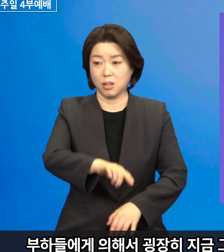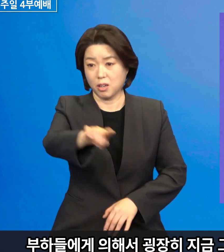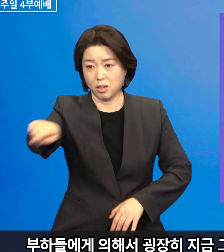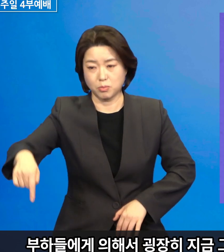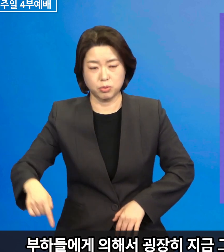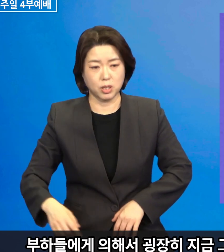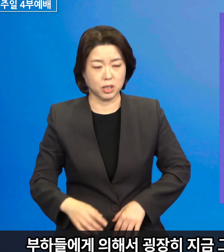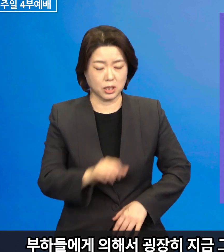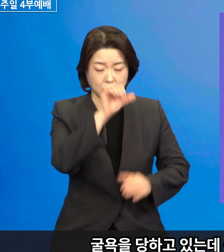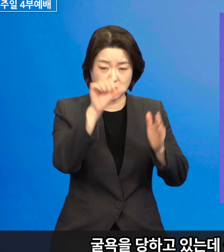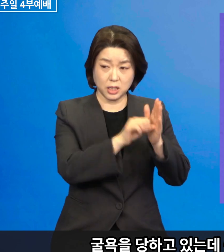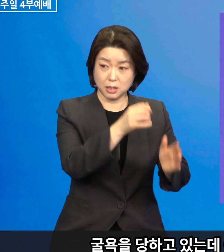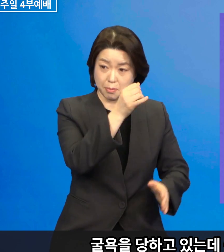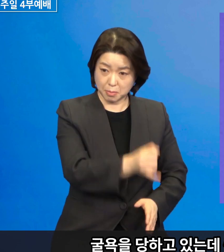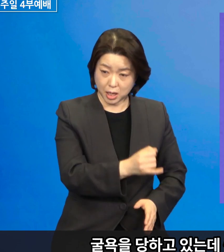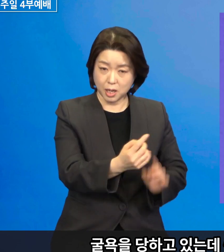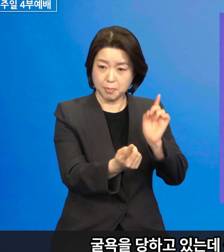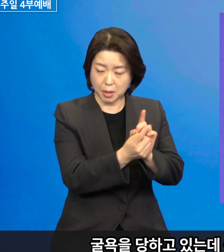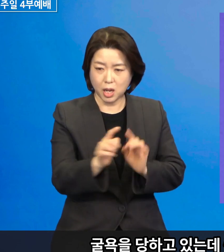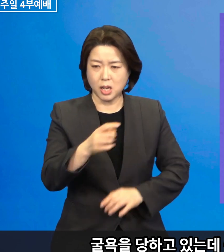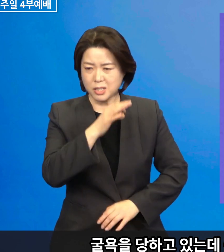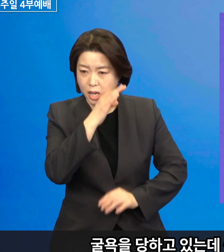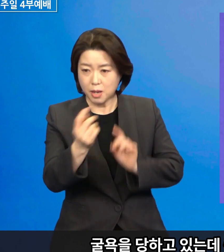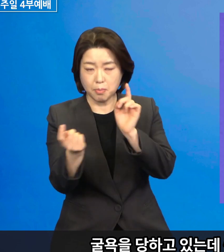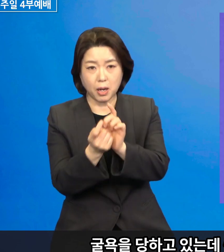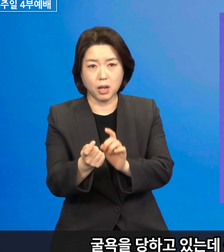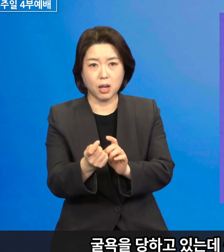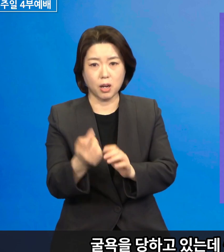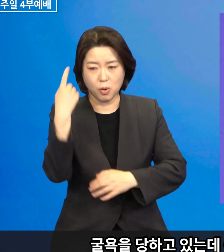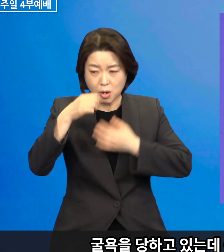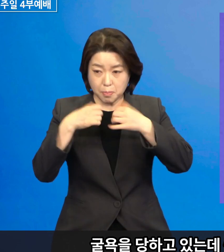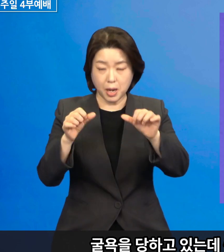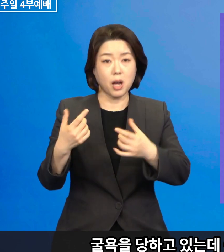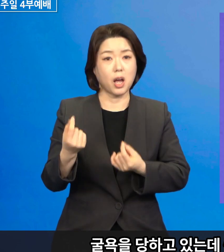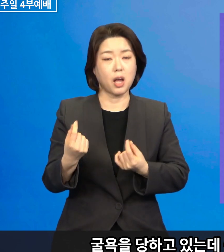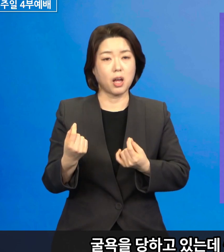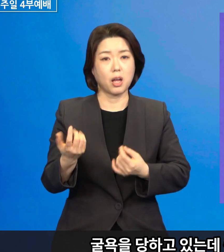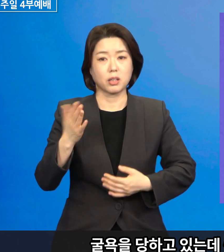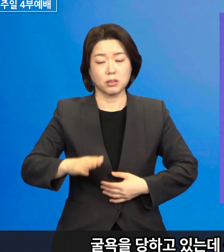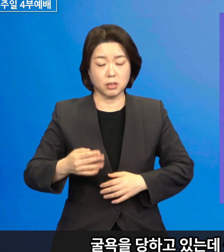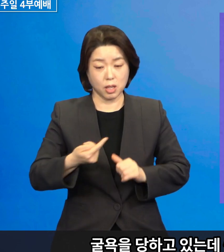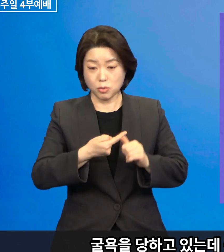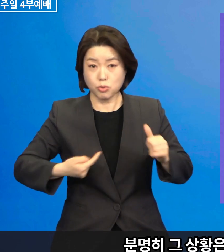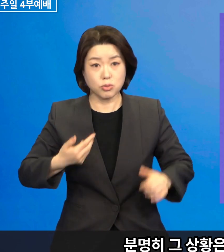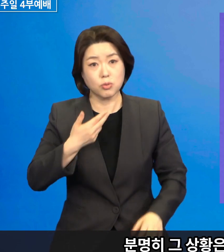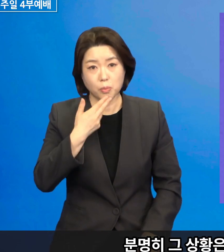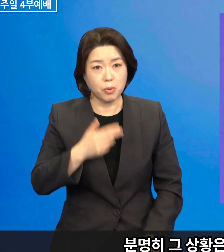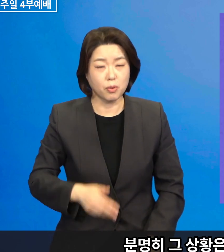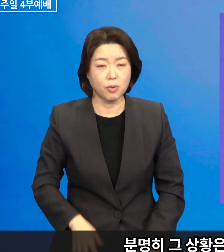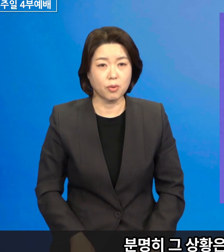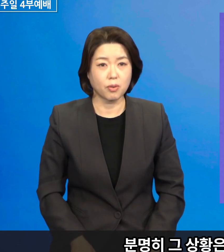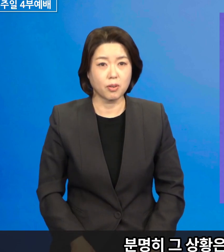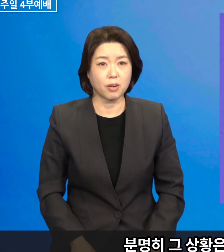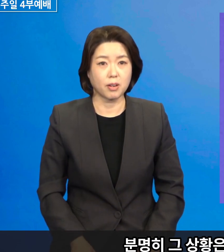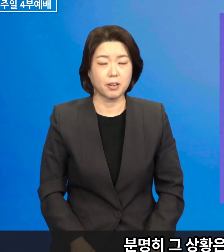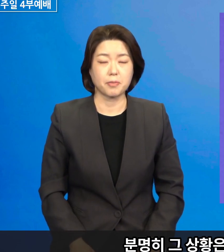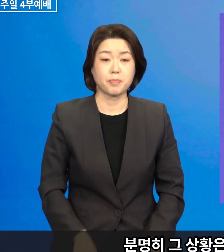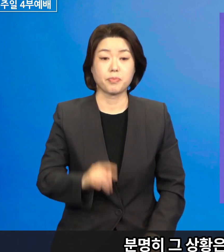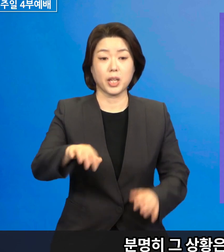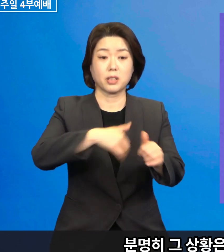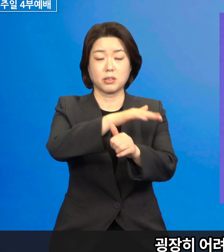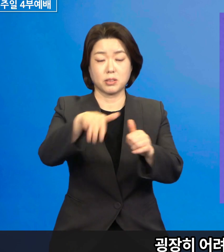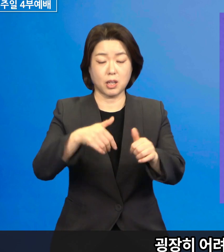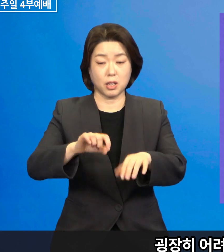인생의 바닥을 치고 있는 것입니다. 굴욕을 당하고 있는데 죽지는 않아요. 이상하죠? 분명히 그 상황은